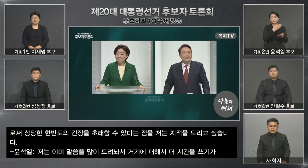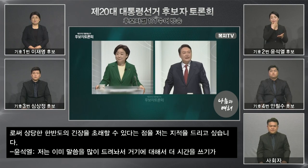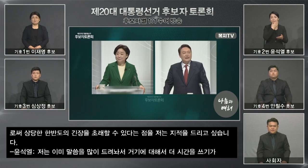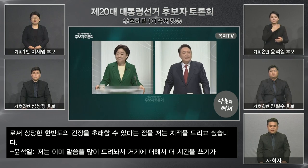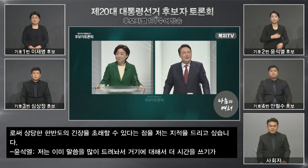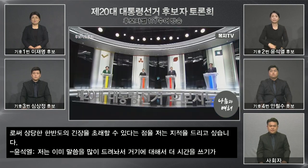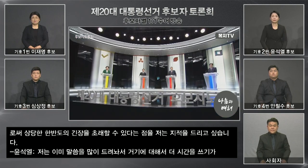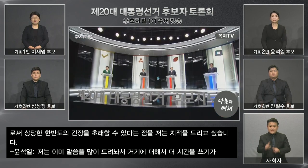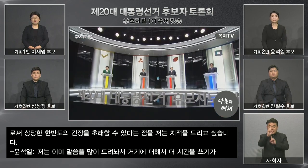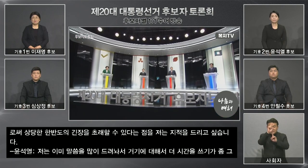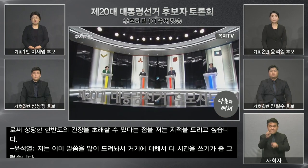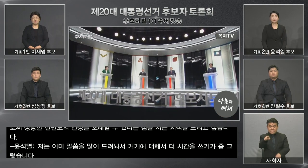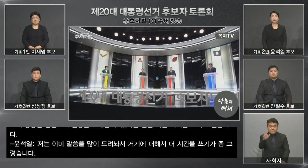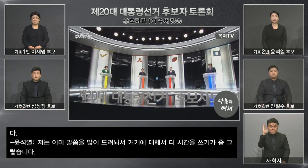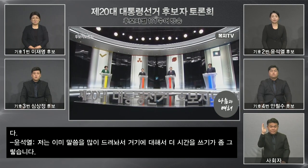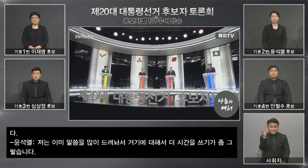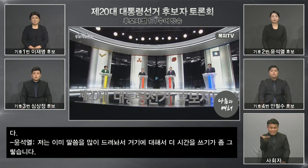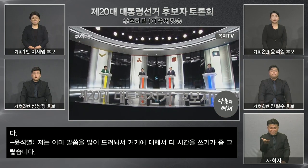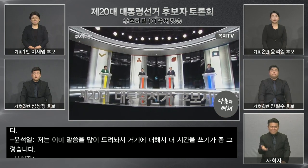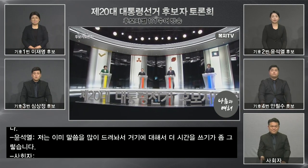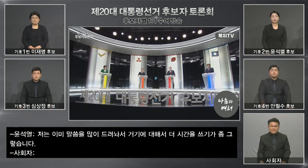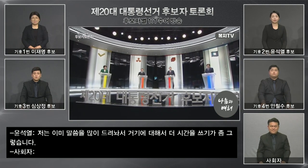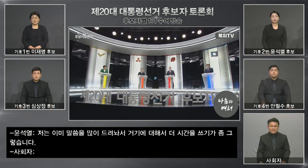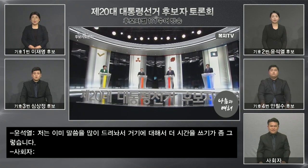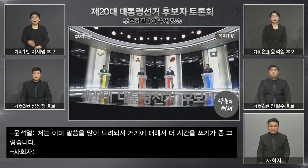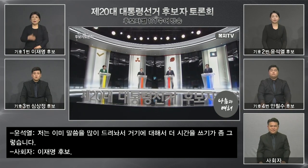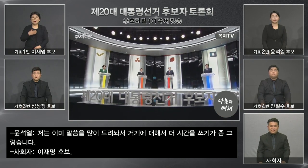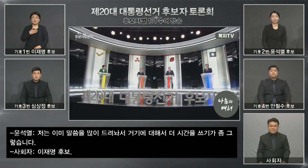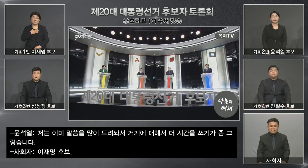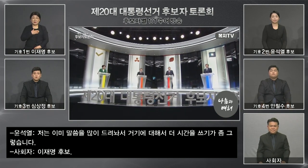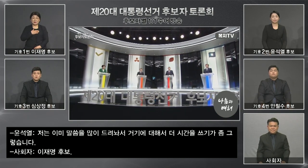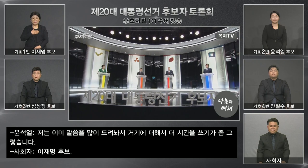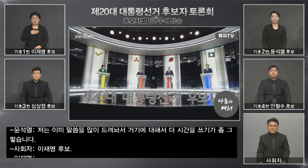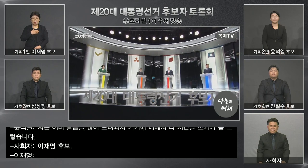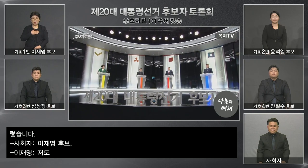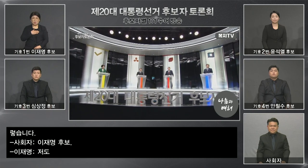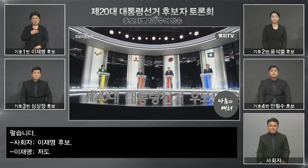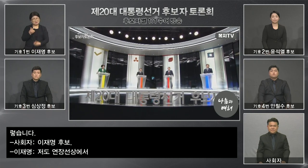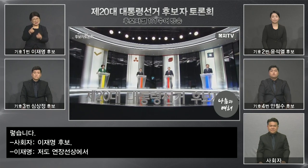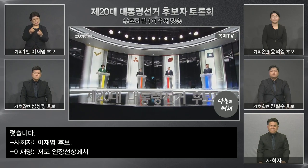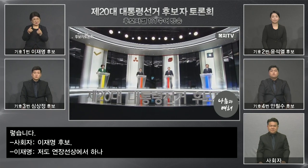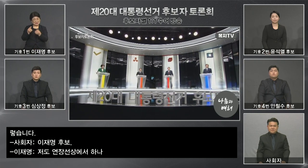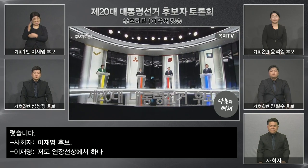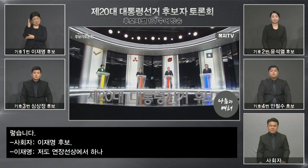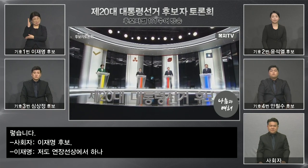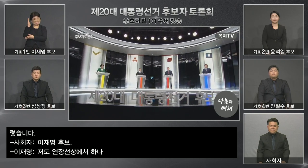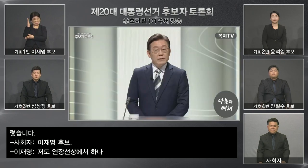이재명 후보. 네 저도 연장선상에서 하나 말씀드리고 싶은데